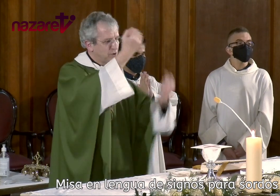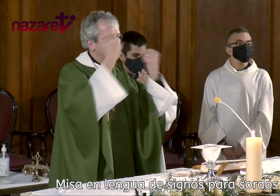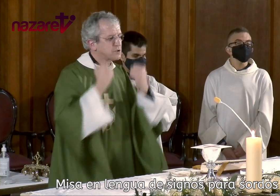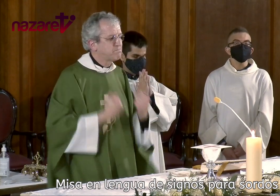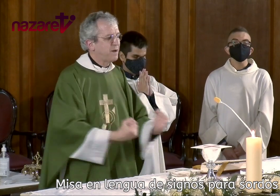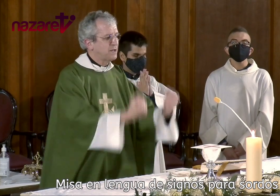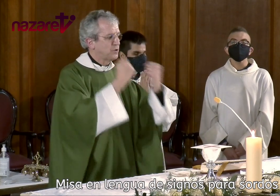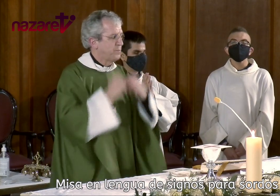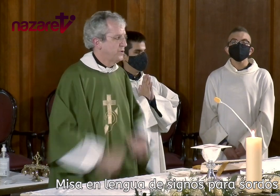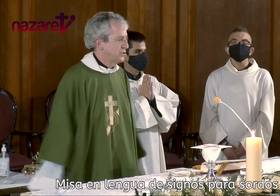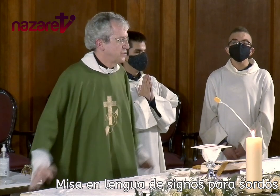padre todopoderoso